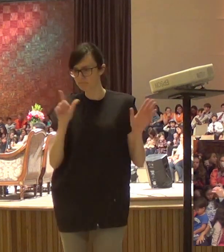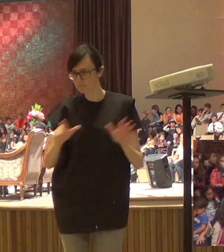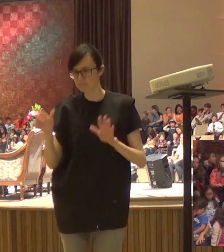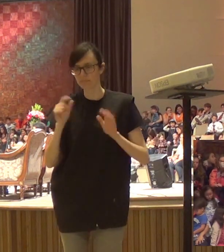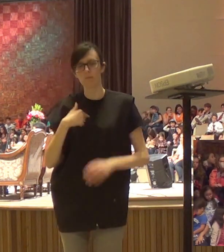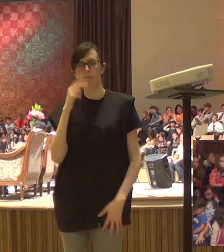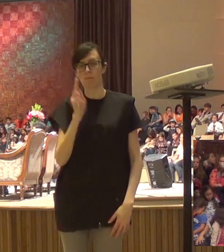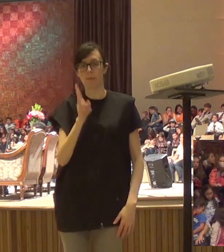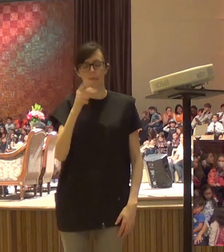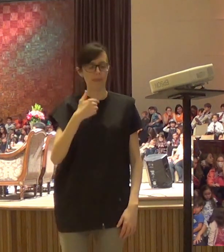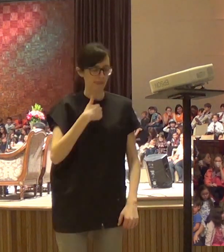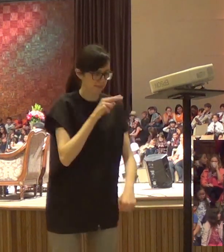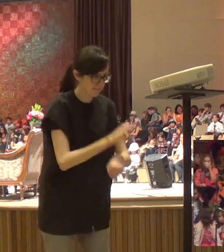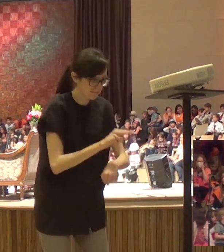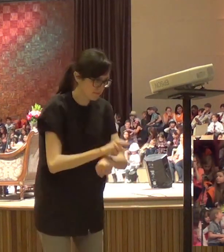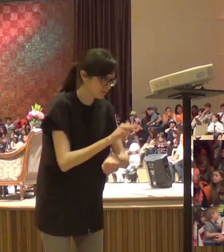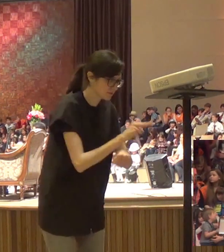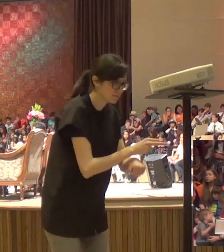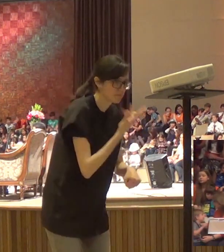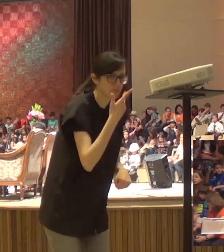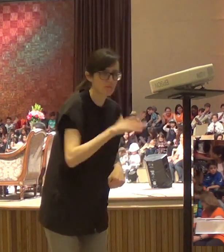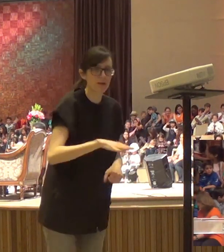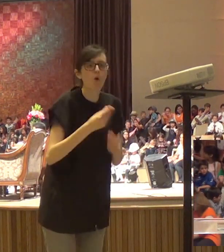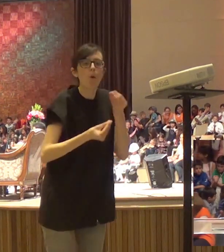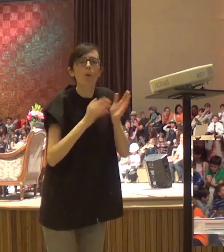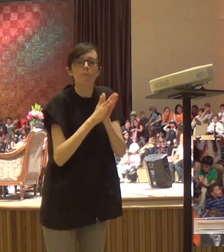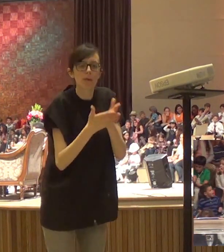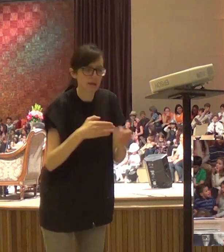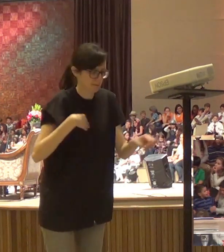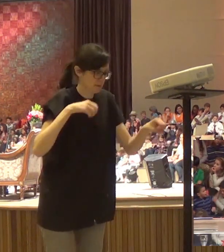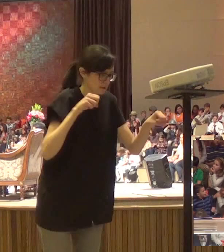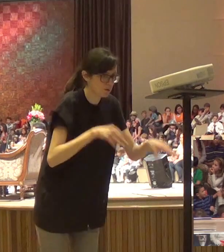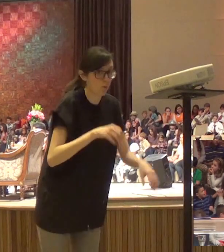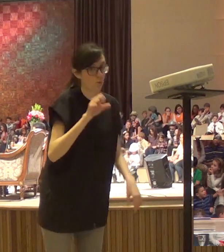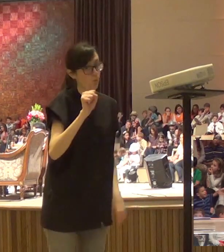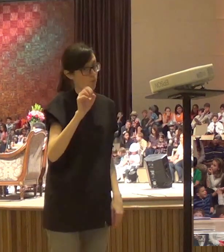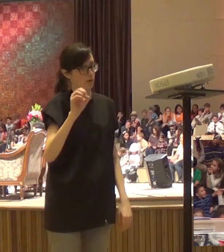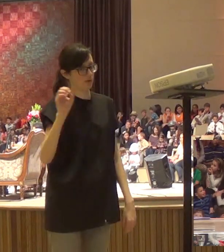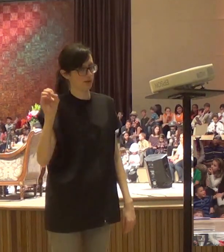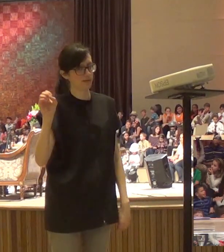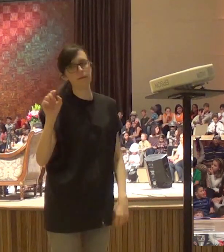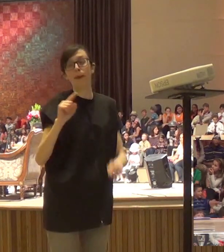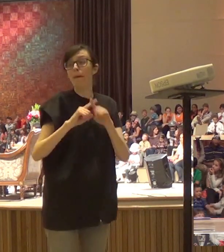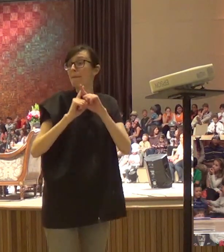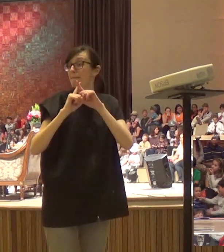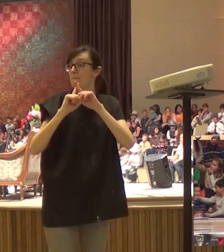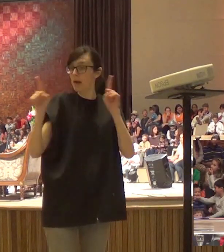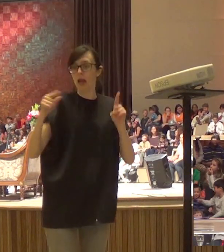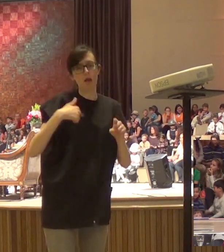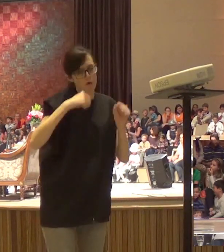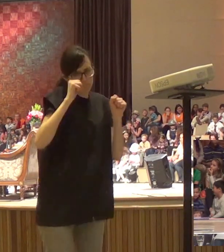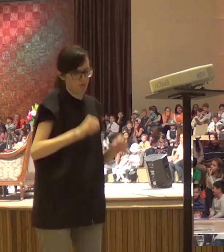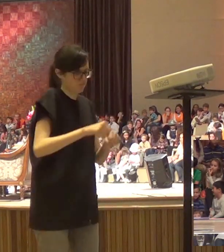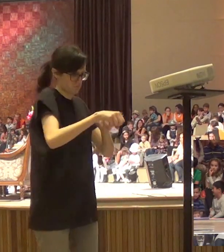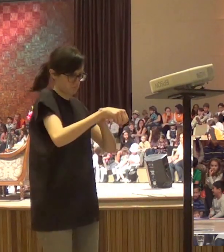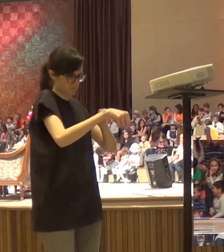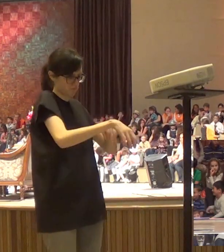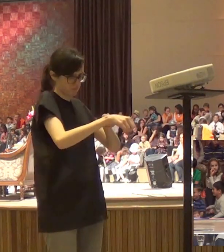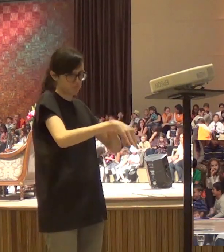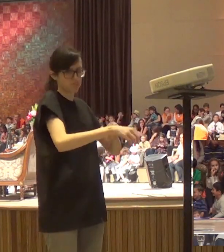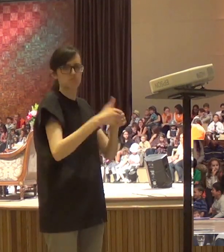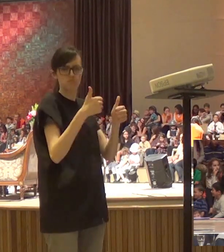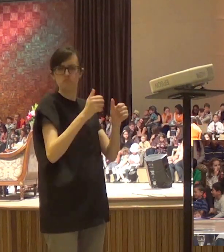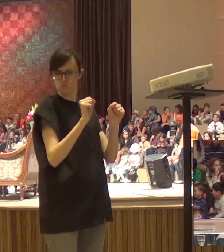E eu sou responsável pela vida dessas crianças, pela vida espiritual dessas crianças. Mas, a minha responsabilidade